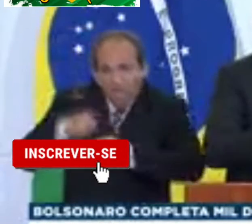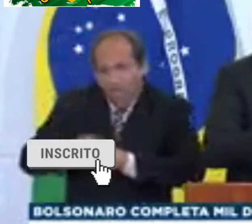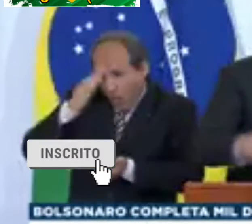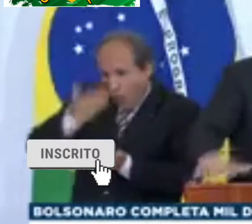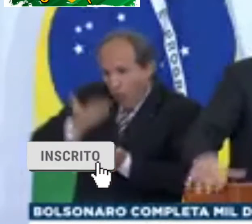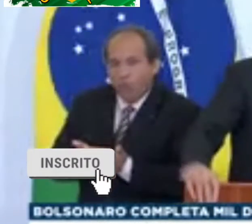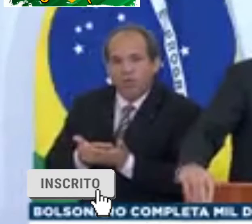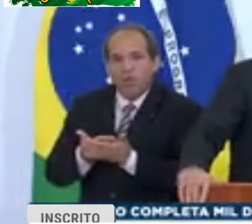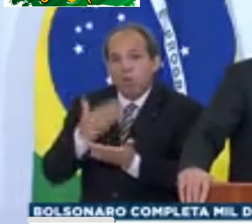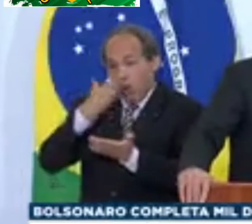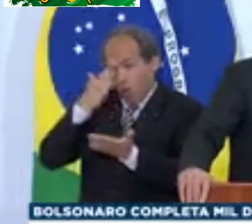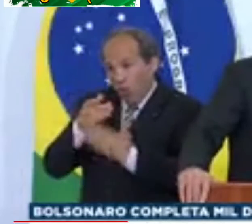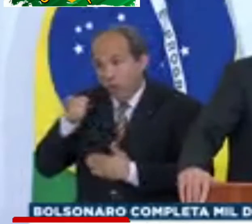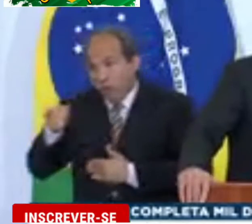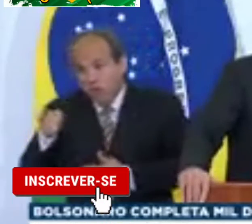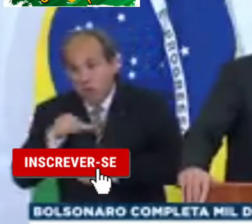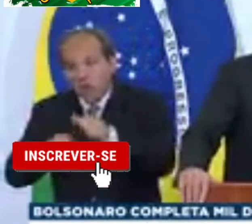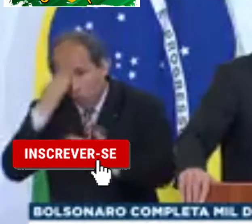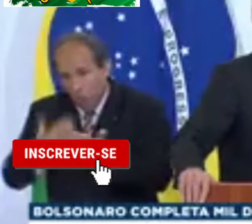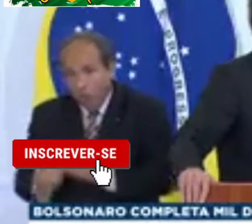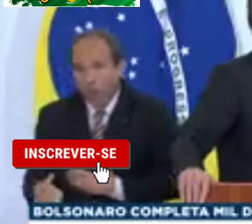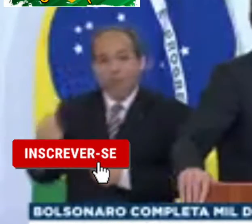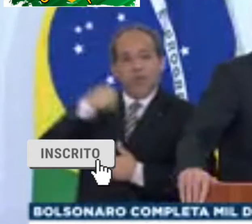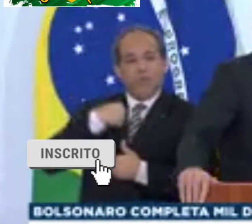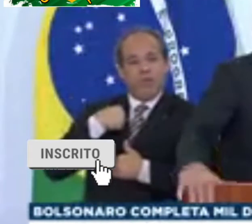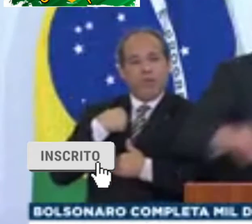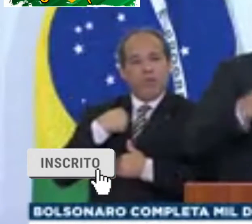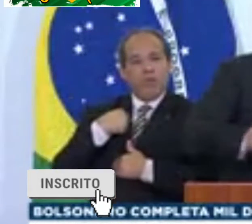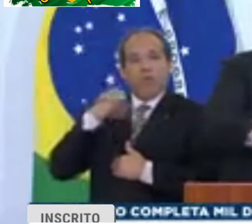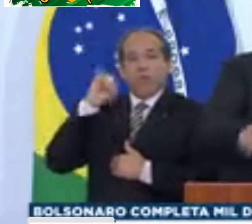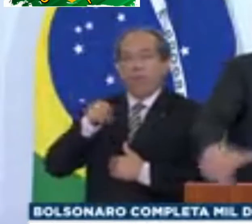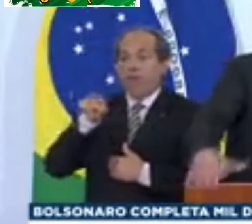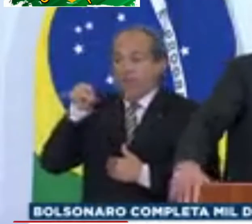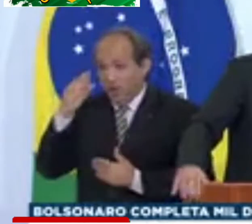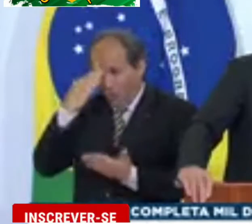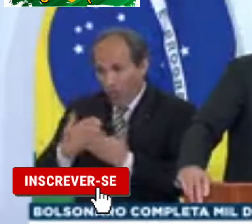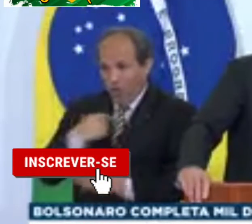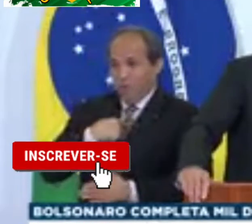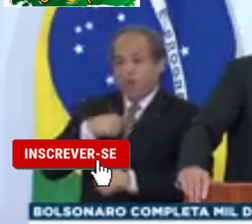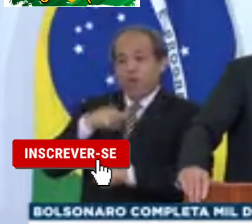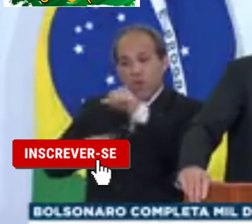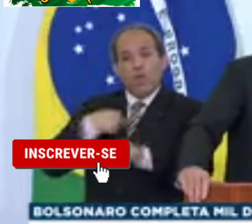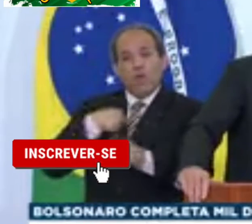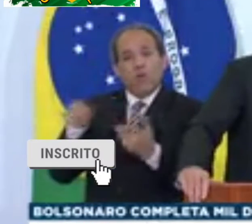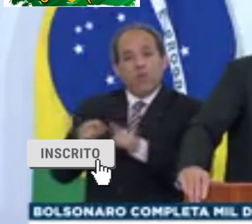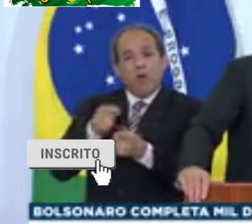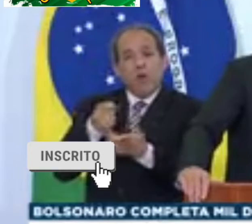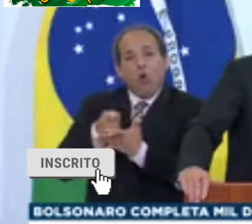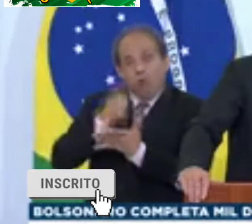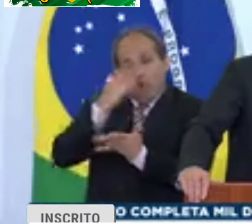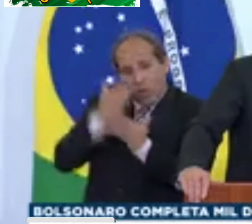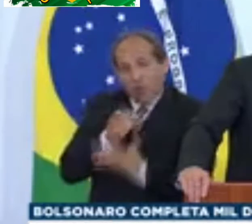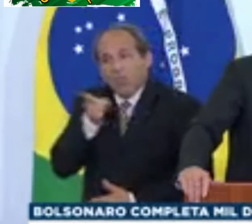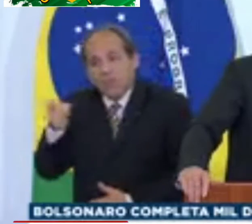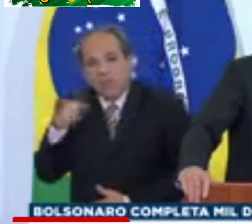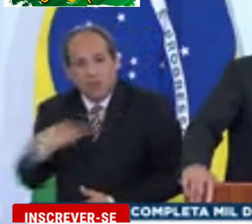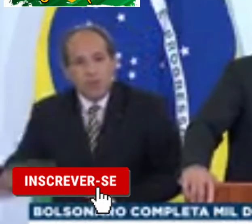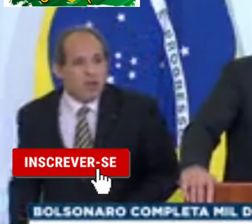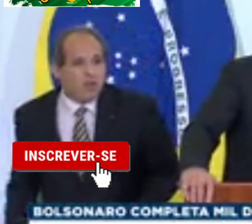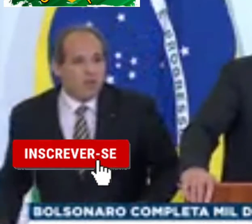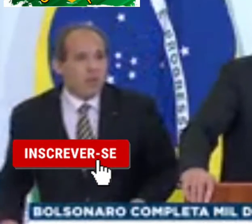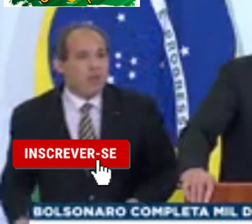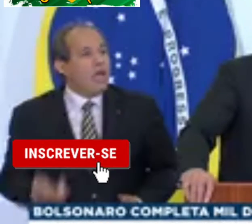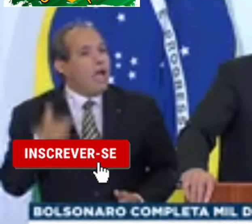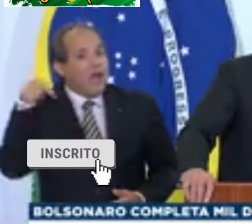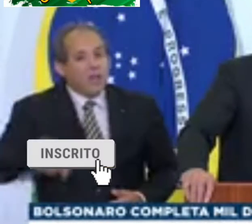mão dupla. Não pode ser só do ministro para mim, tem que ser de mim para o ministro também. Ninguém trabalha sob